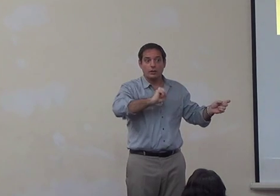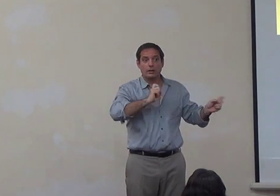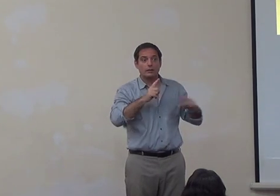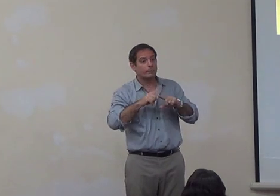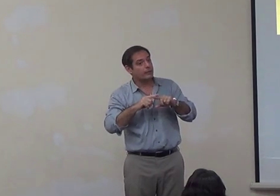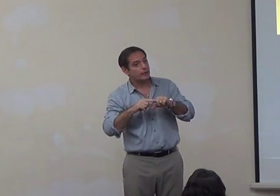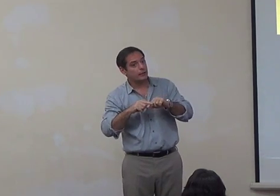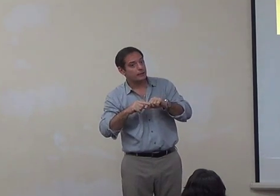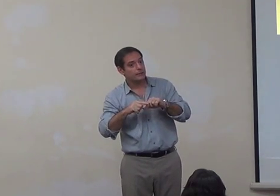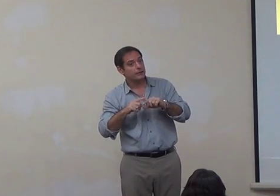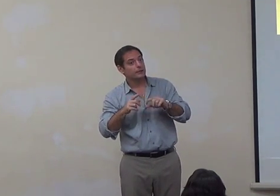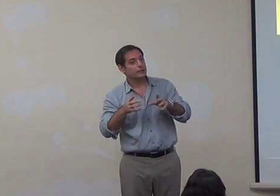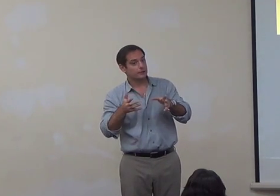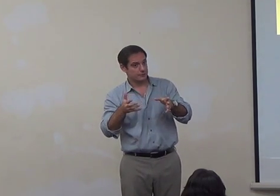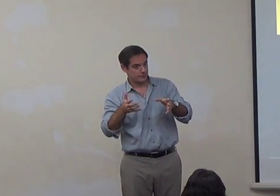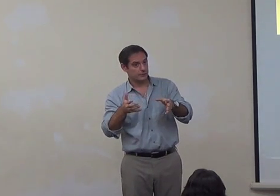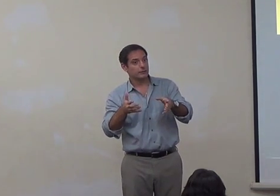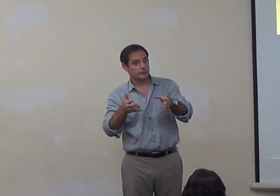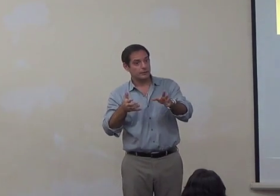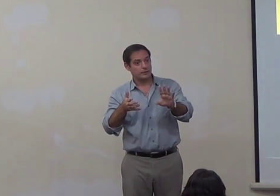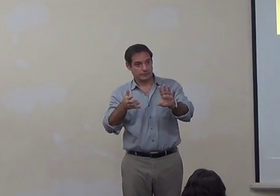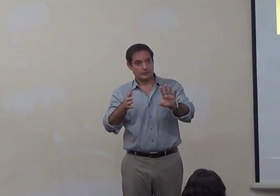¿Necesito? ¿Depende?